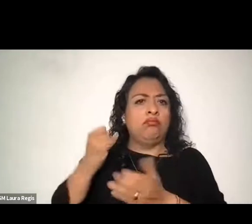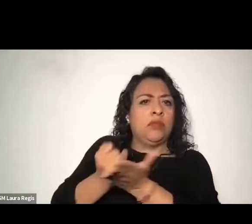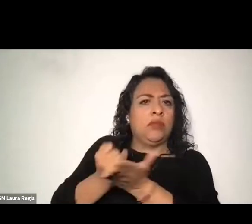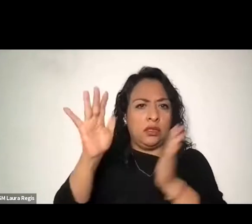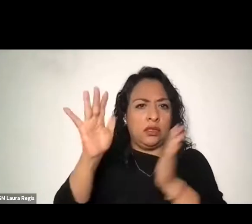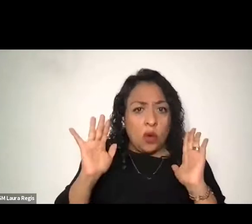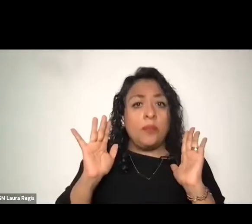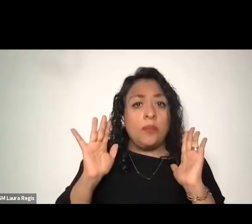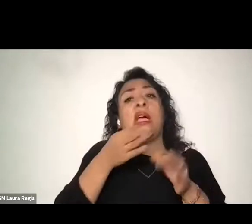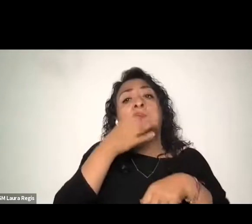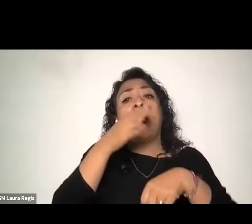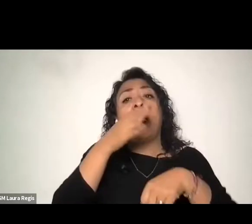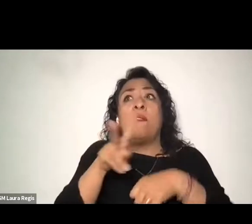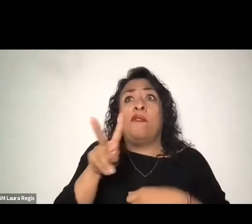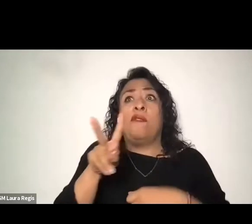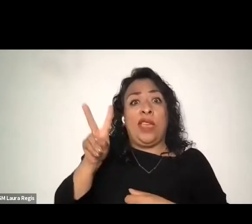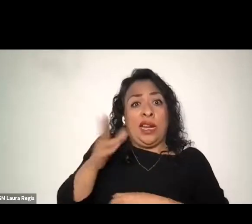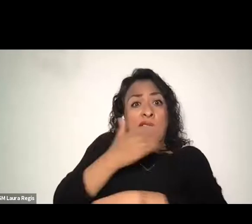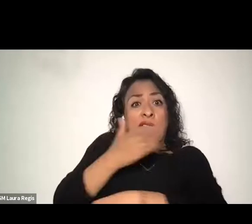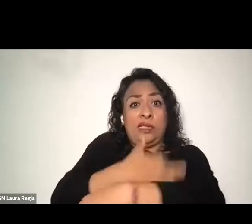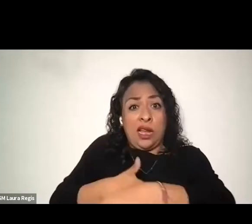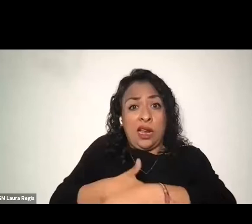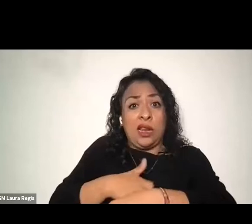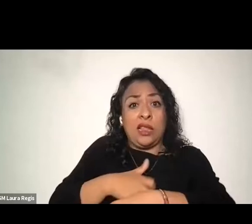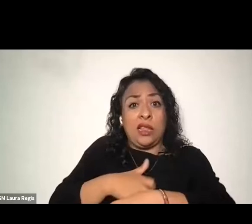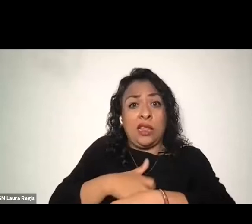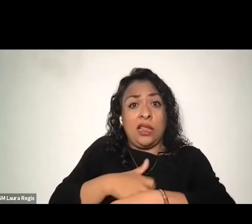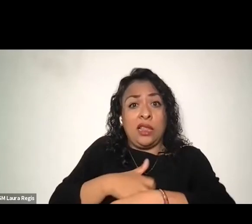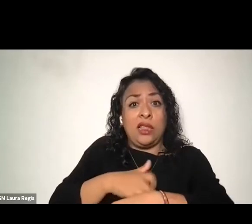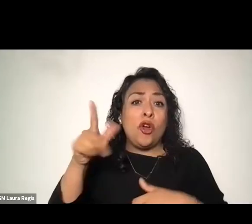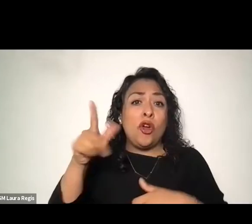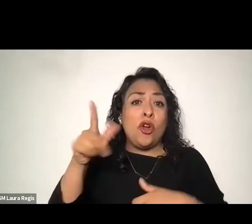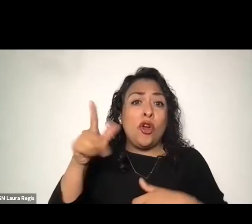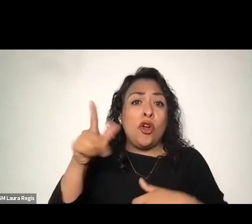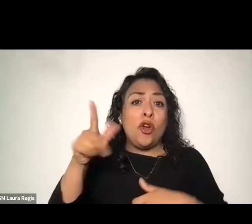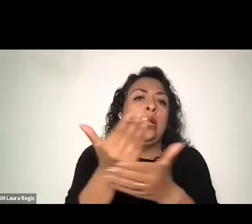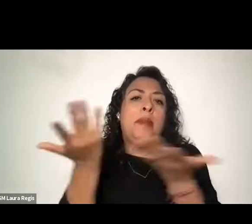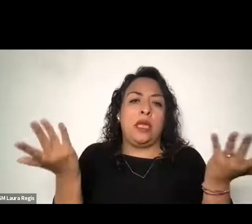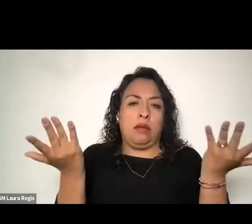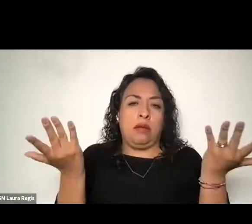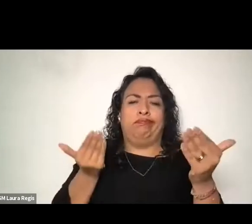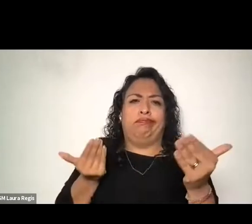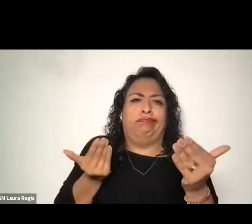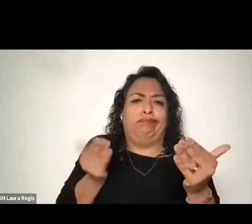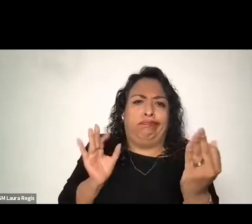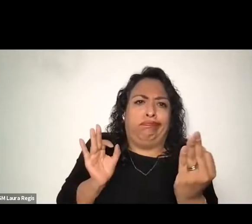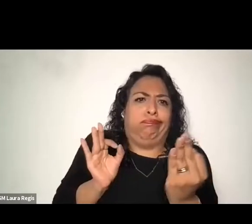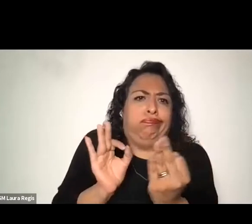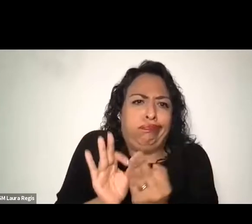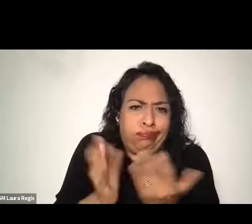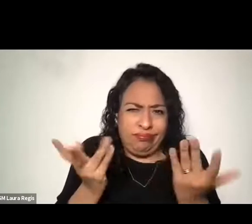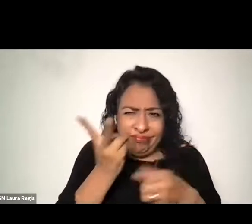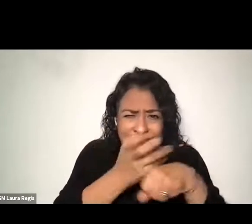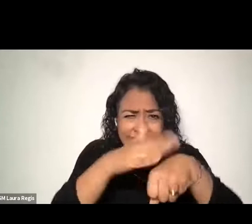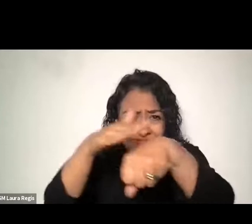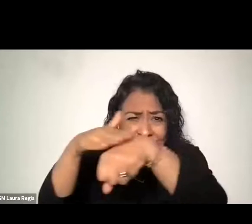lo informó el viernes por la tarde e hizo el foro parlamentario el lunes por la mañana. En realidad es una